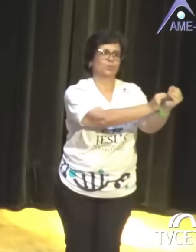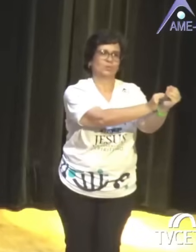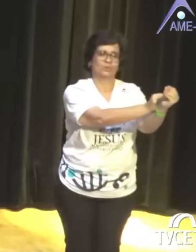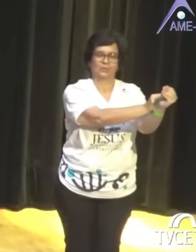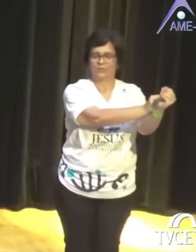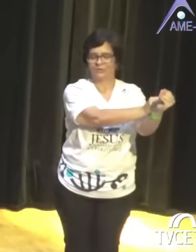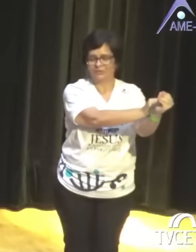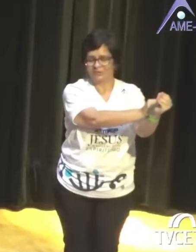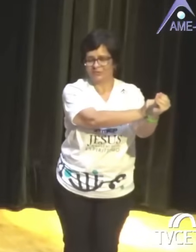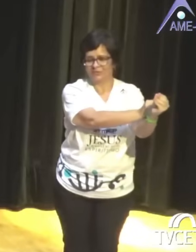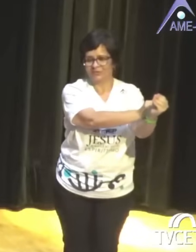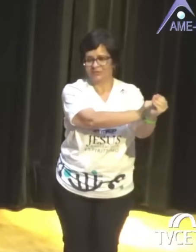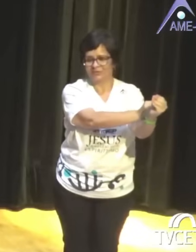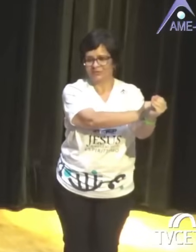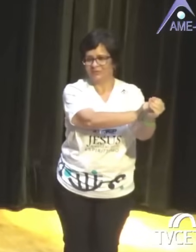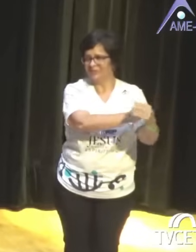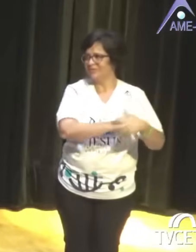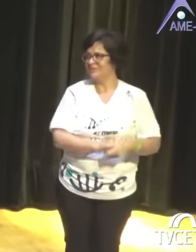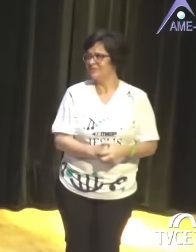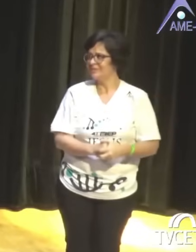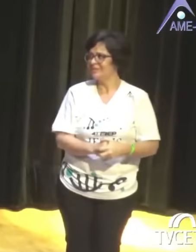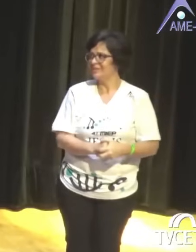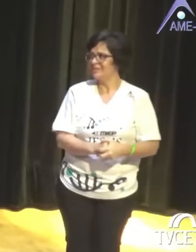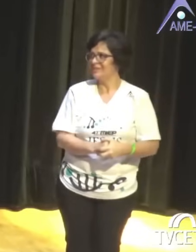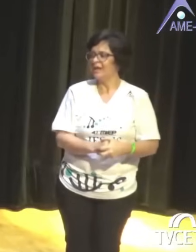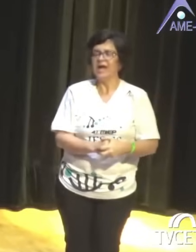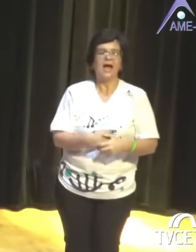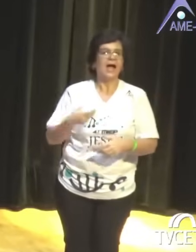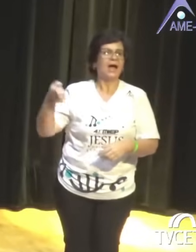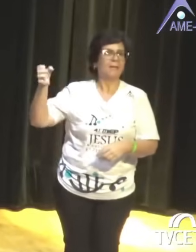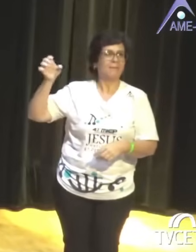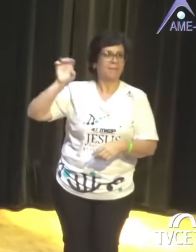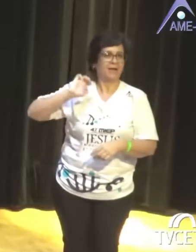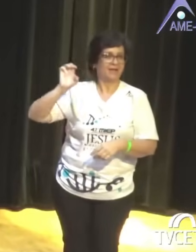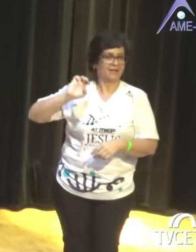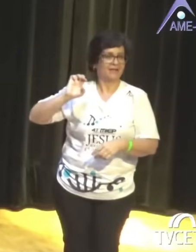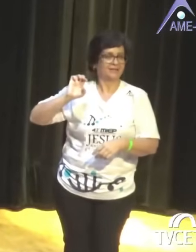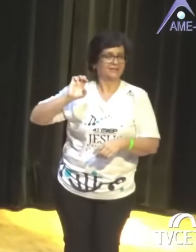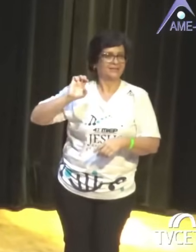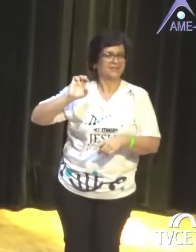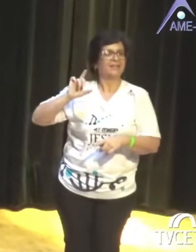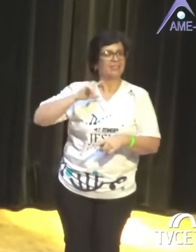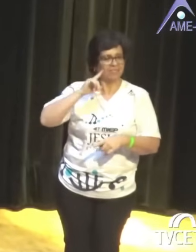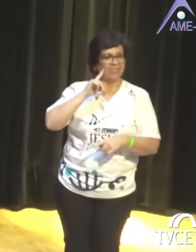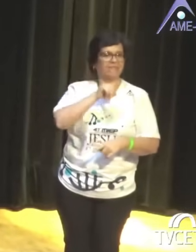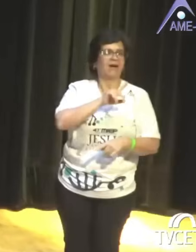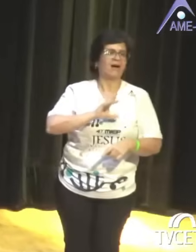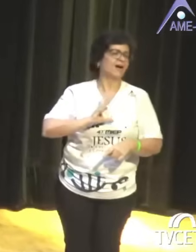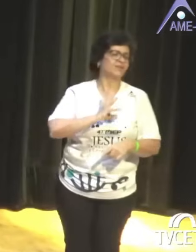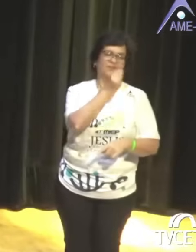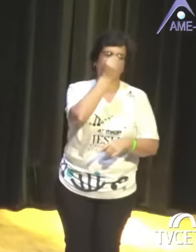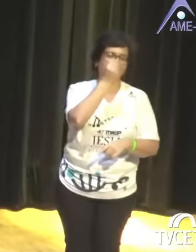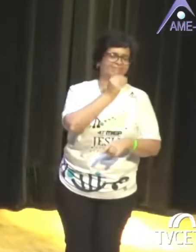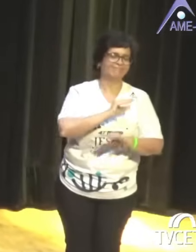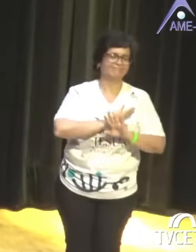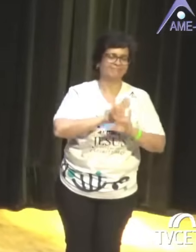tudo eman apareceu e disse tá